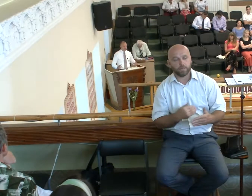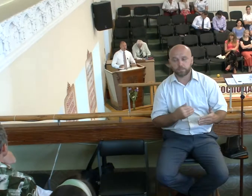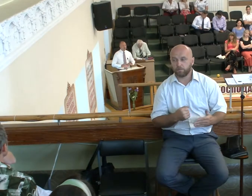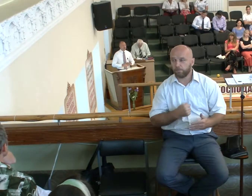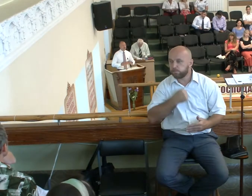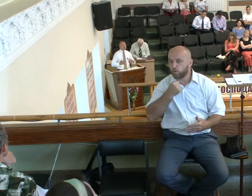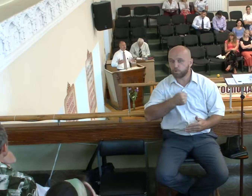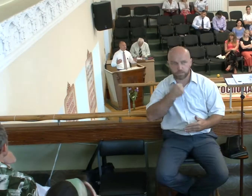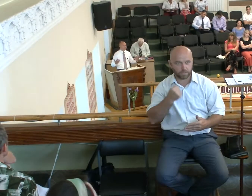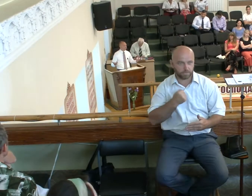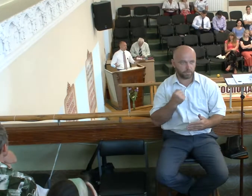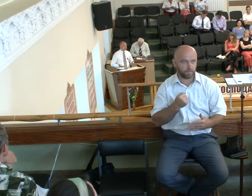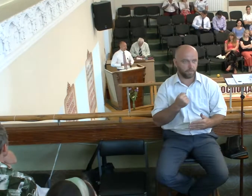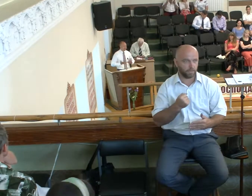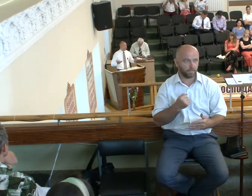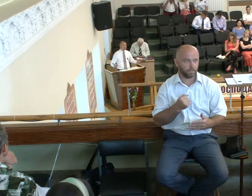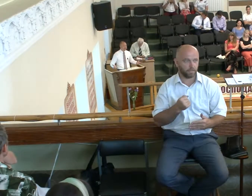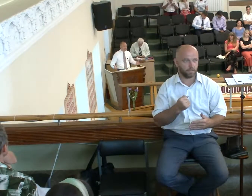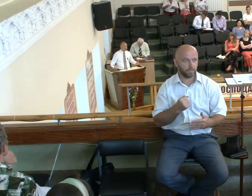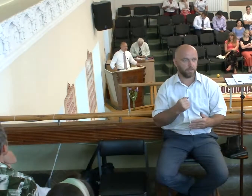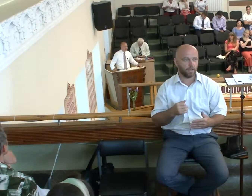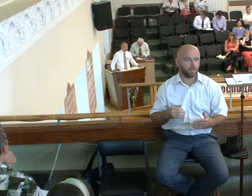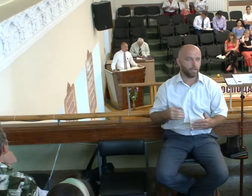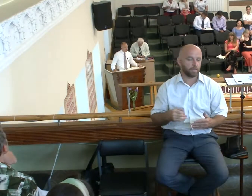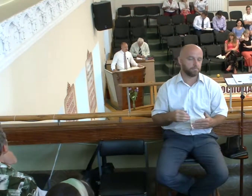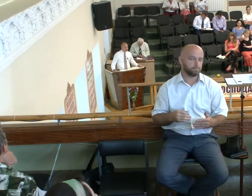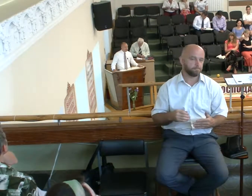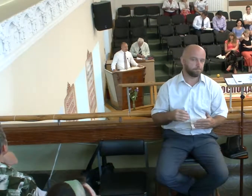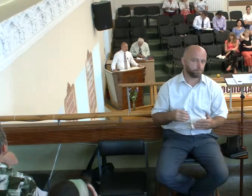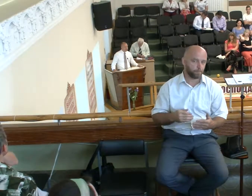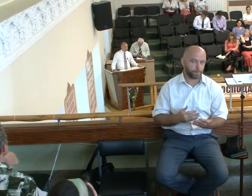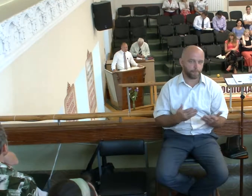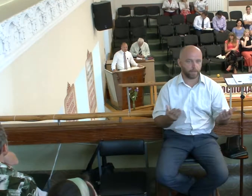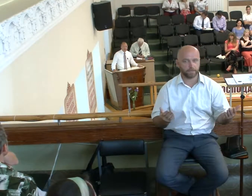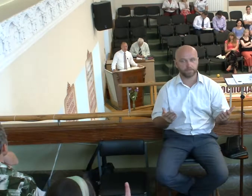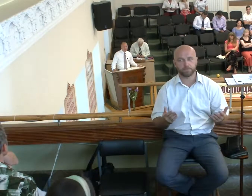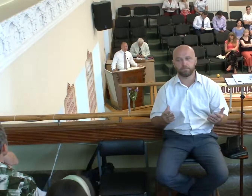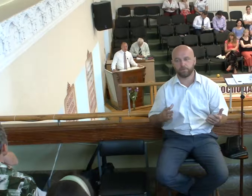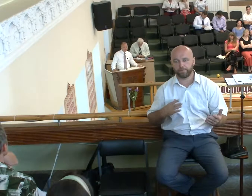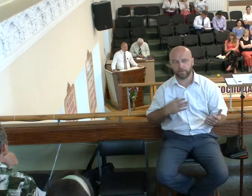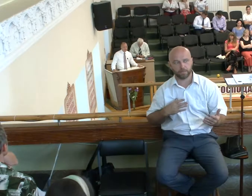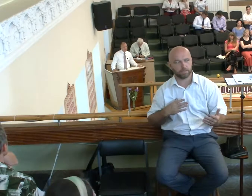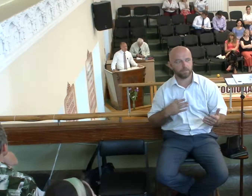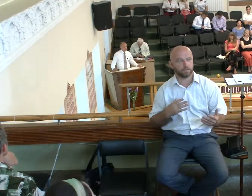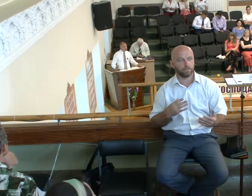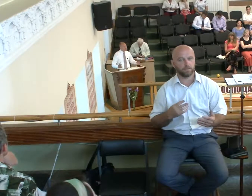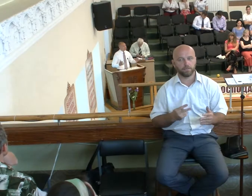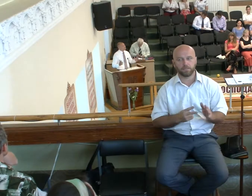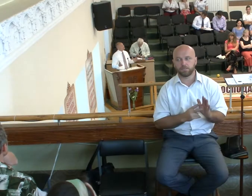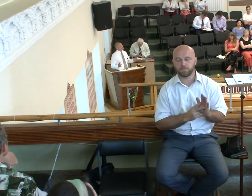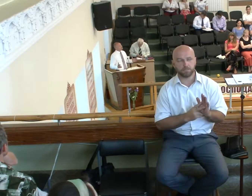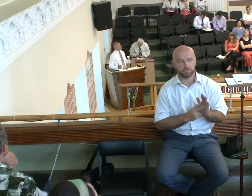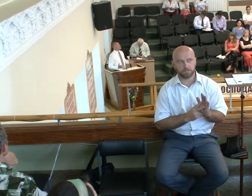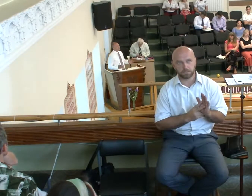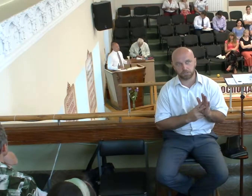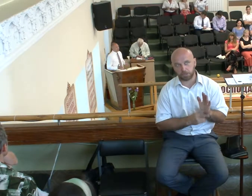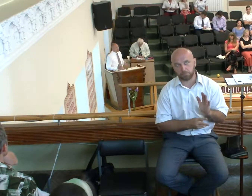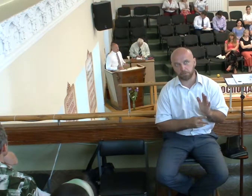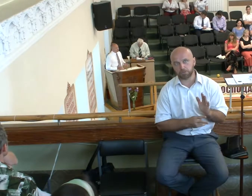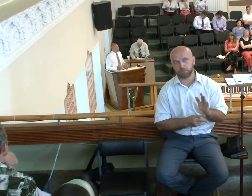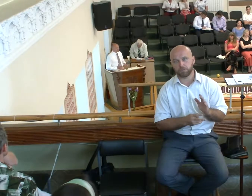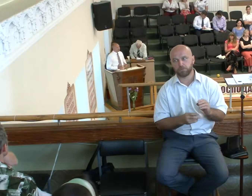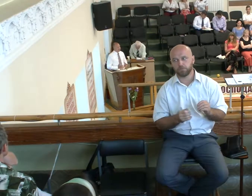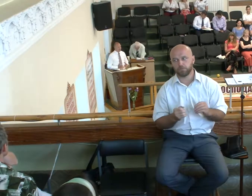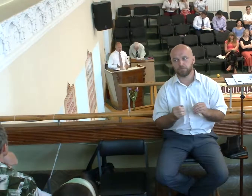от рода нашей деятельности, от 70 до 120 выборов